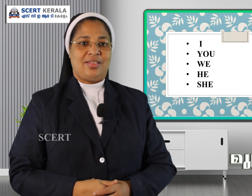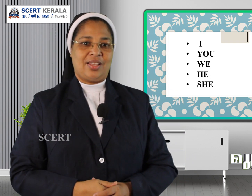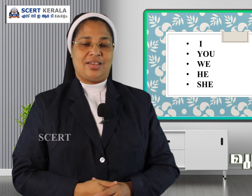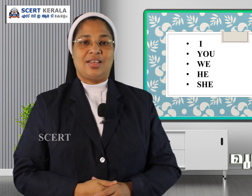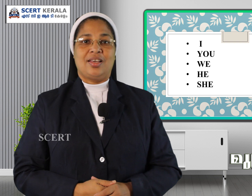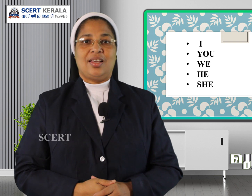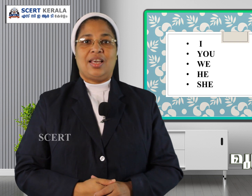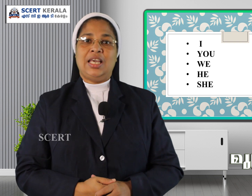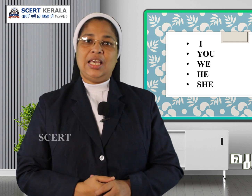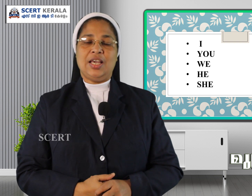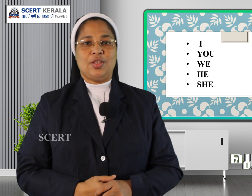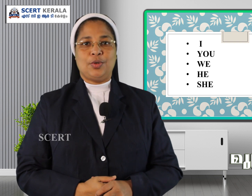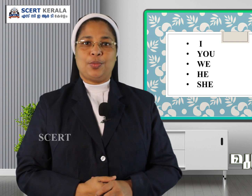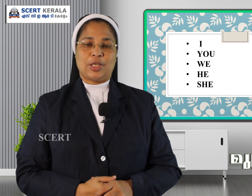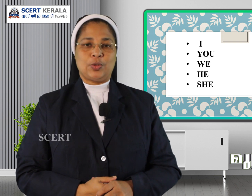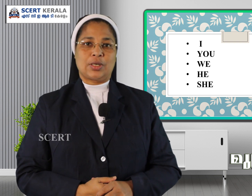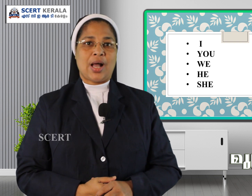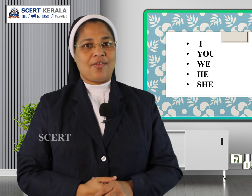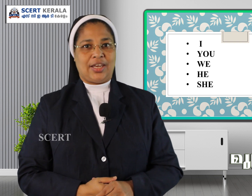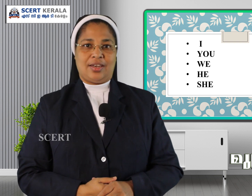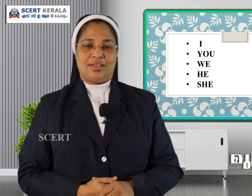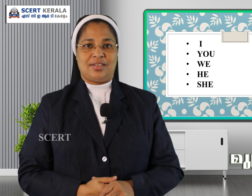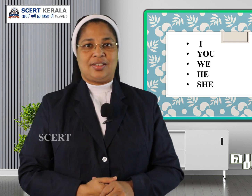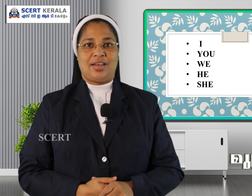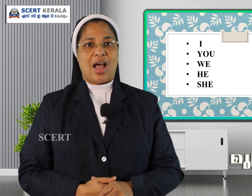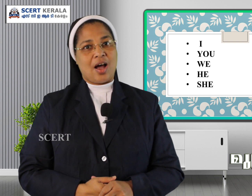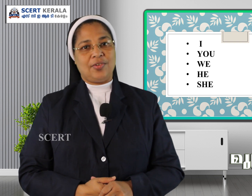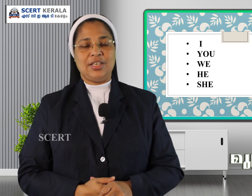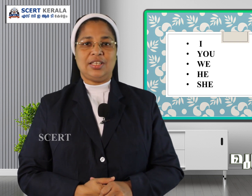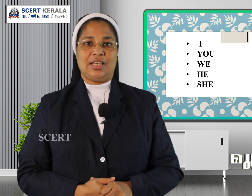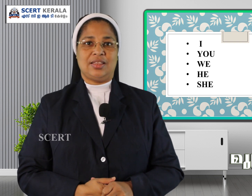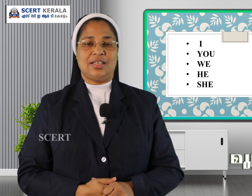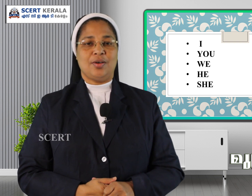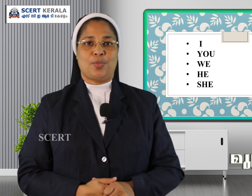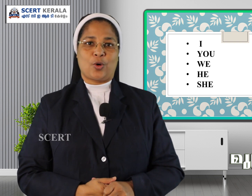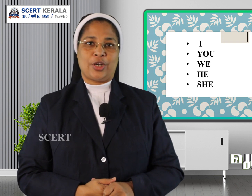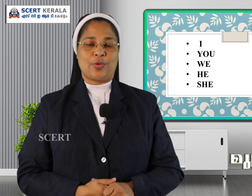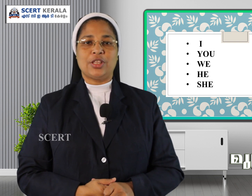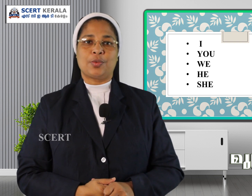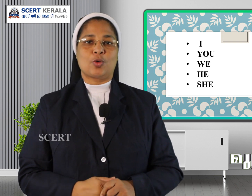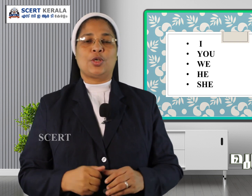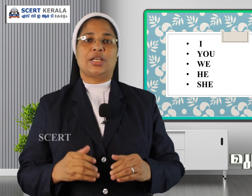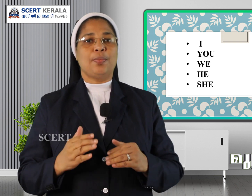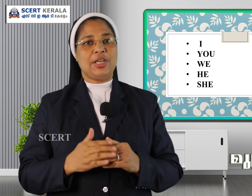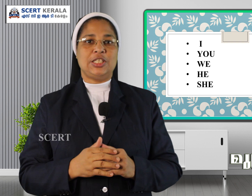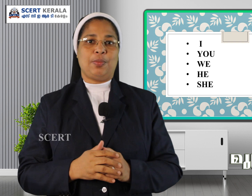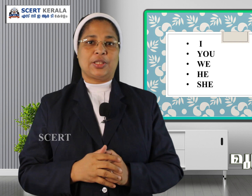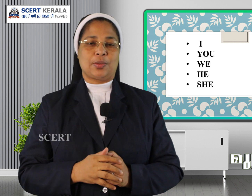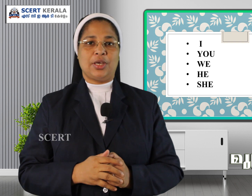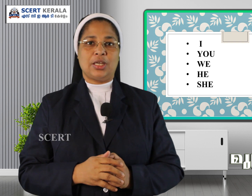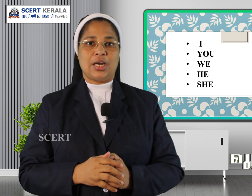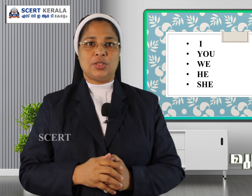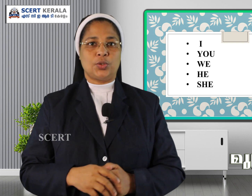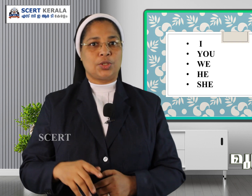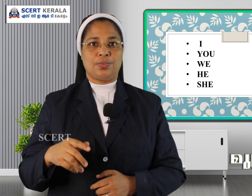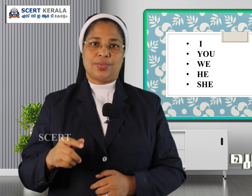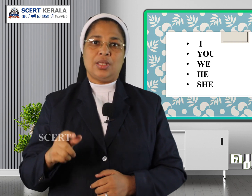ദെൻ ഹി എന്ന് നമുക്ക് പറഞ്ഞു കൊടുക്കണം. അവൻ എന്ന പ്രോനൗൺ നമുക്ക് കുട്ടികളെ പരിചയപ്പെടുത്തണം. എങ്ങനെ കാണിച്ചു കൊടുക്കും?